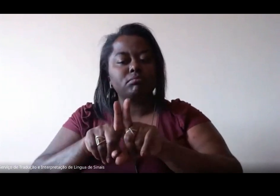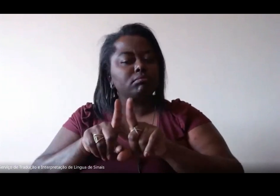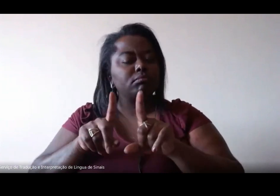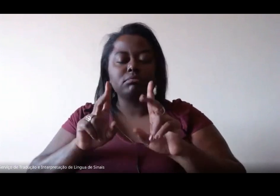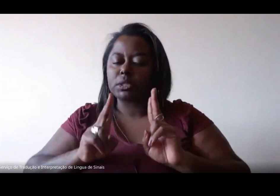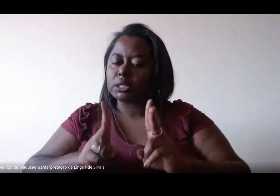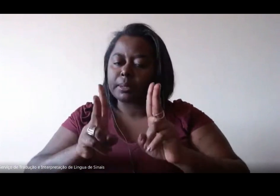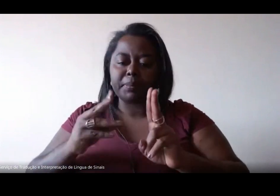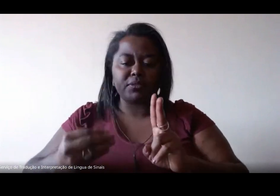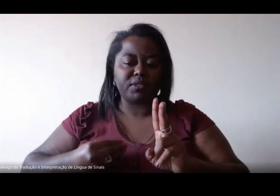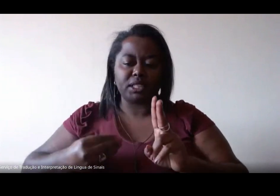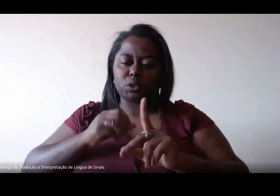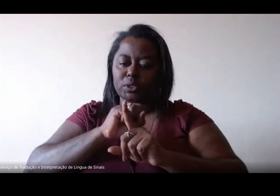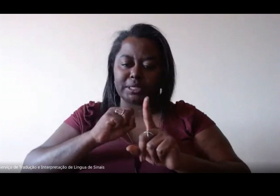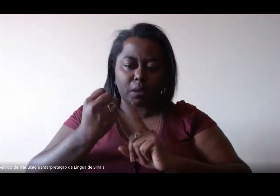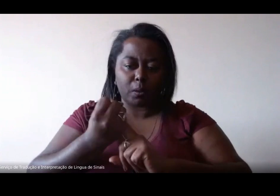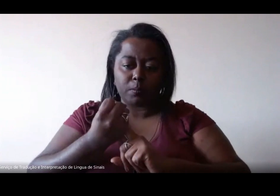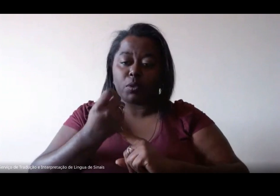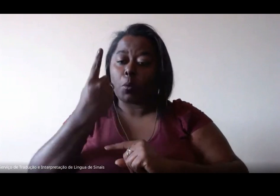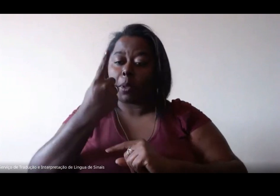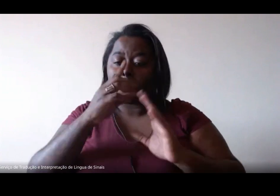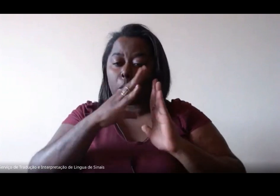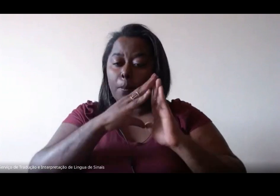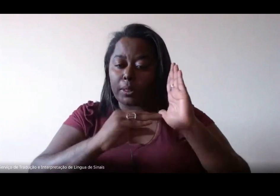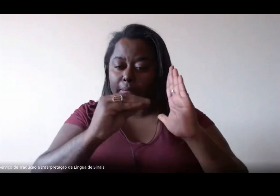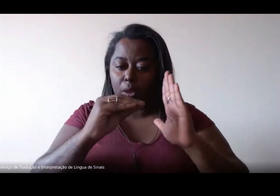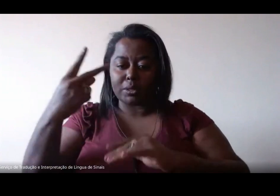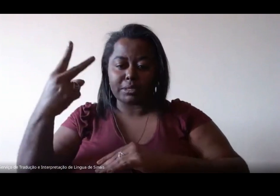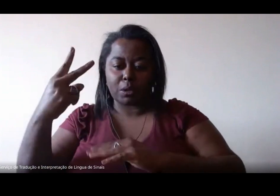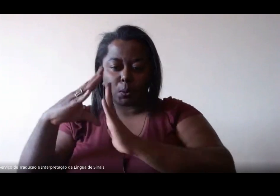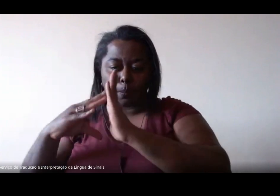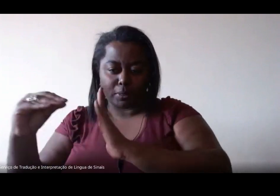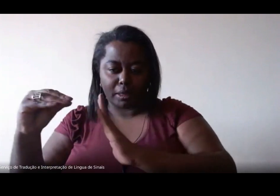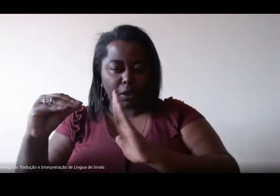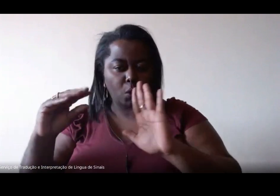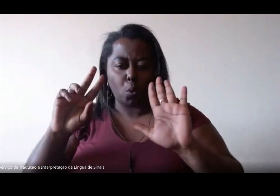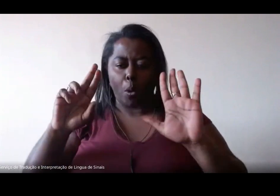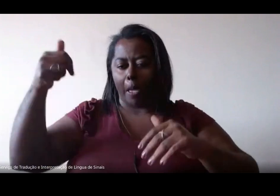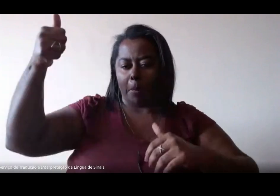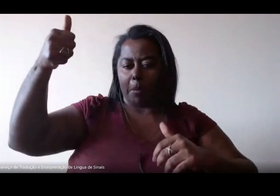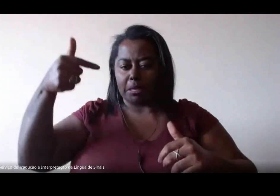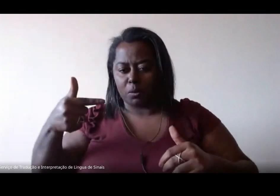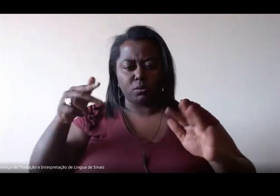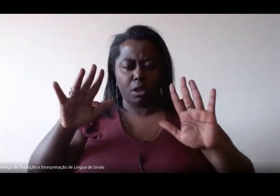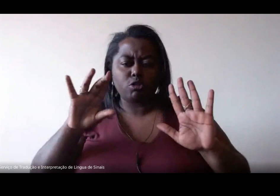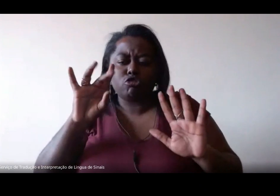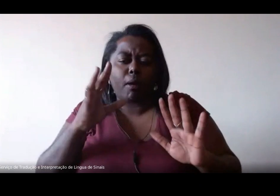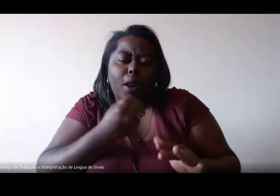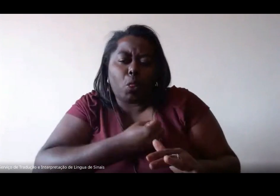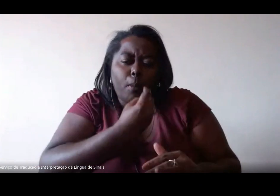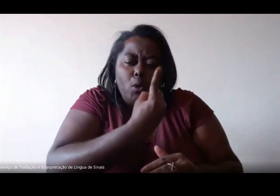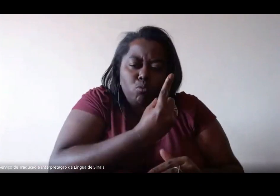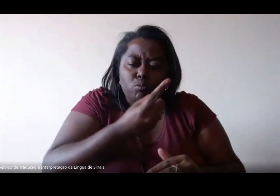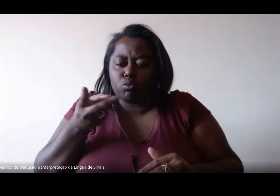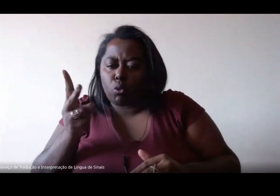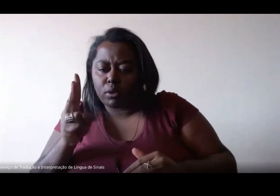âmbitos da nossa vida social. A gente tem um primeiro modelo, vou chamar de primeiro e segundo, sem hierarquia, apenas para